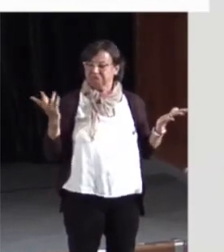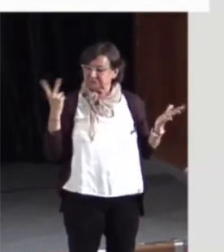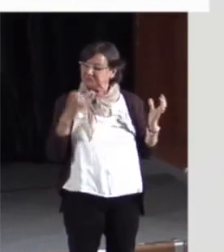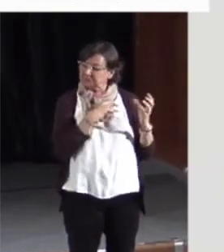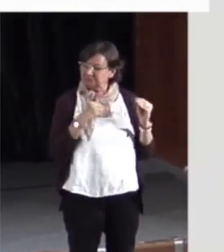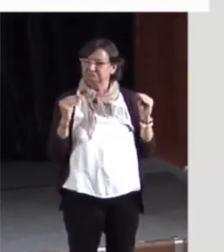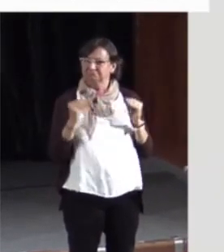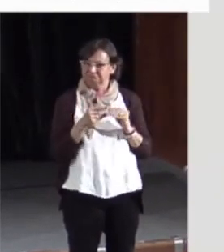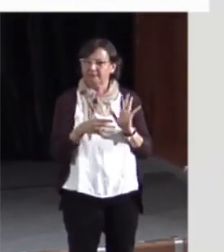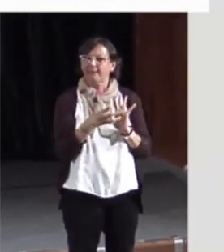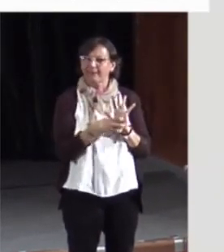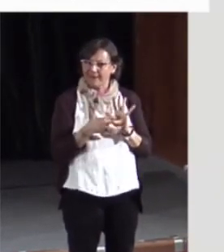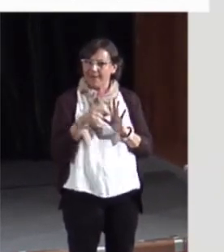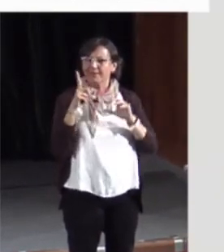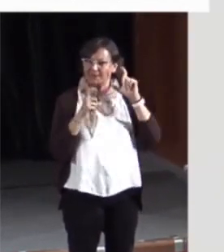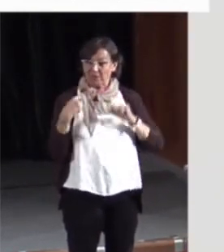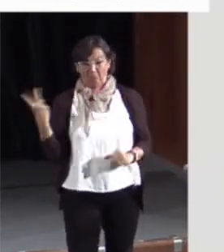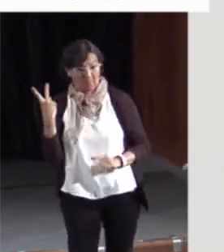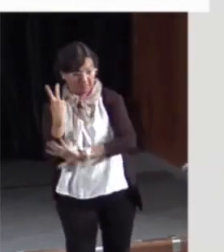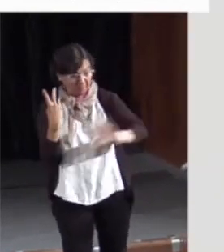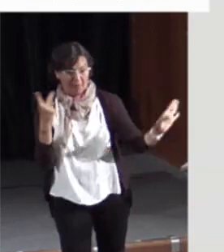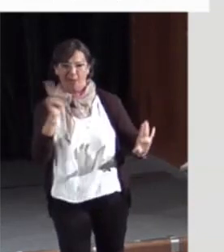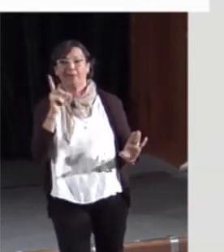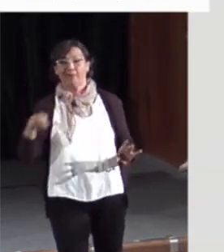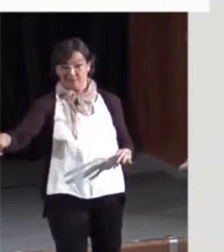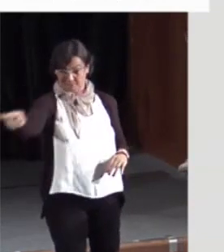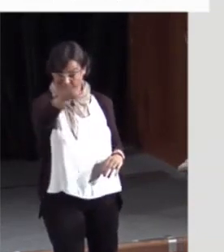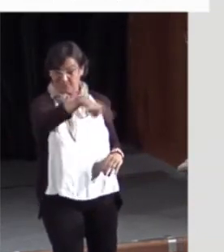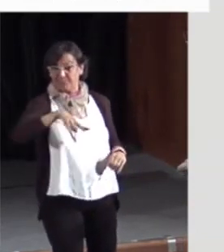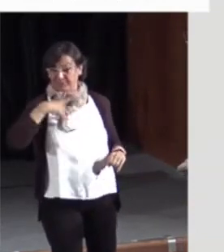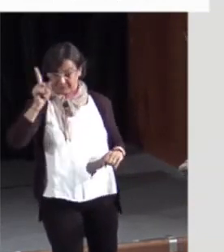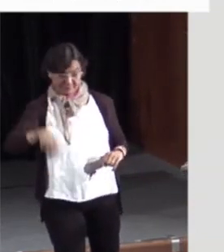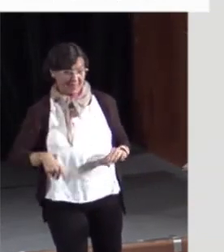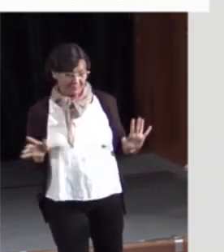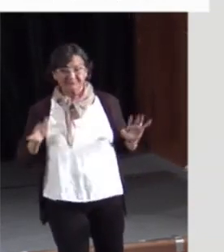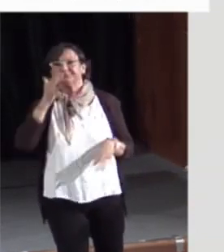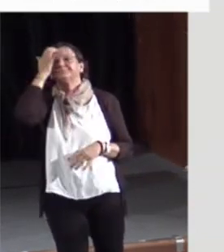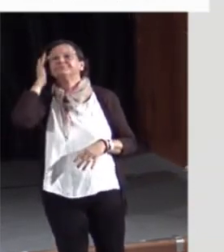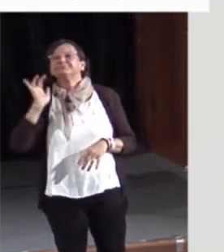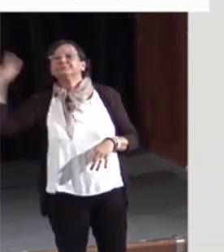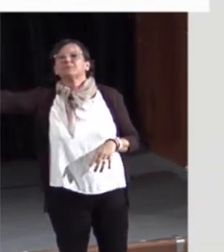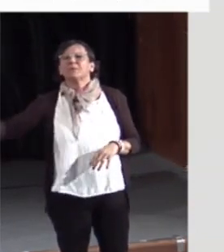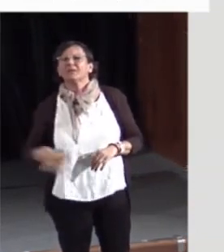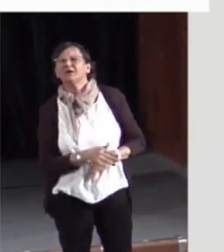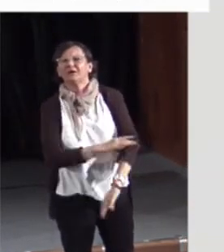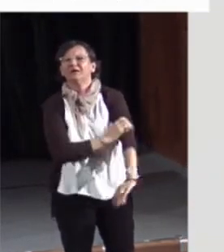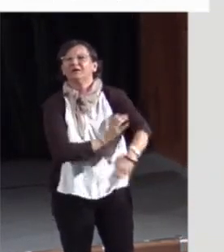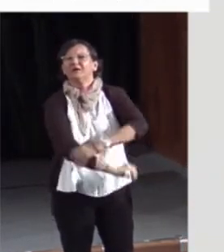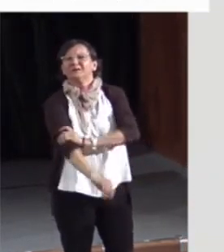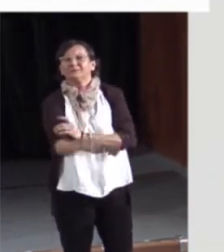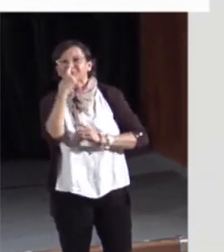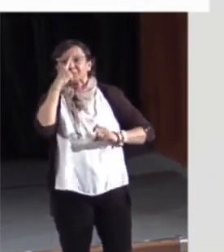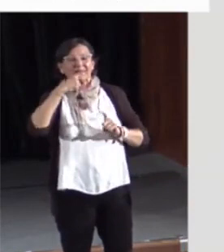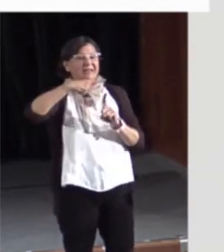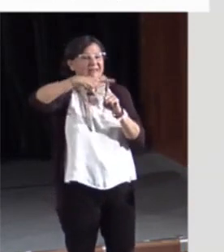los componentes no manuales y expresivos que utilizábamos, en la descripción de esos fenómenos atmosféricos coincidían